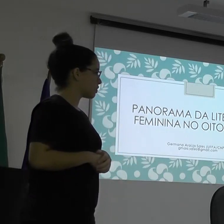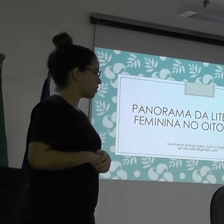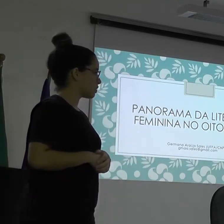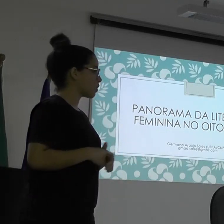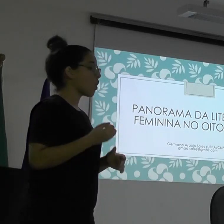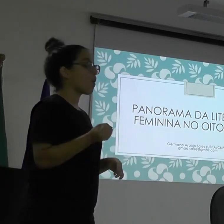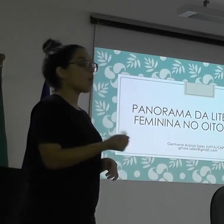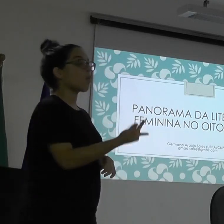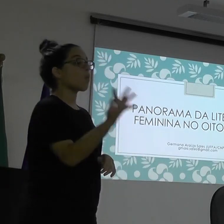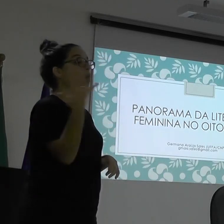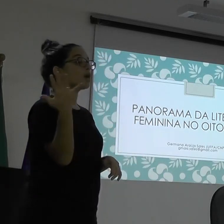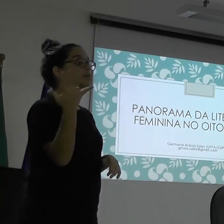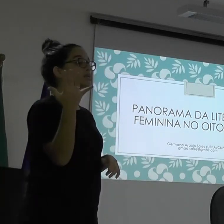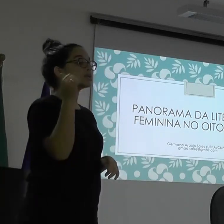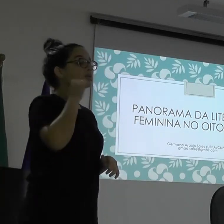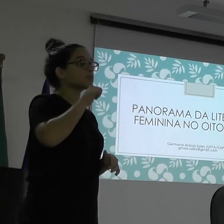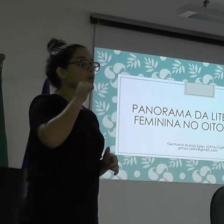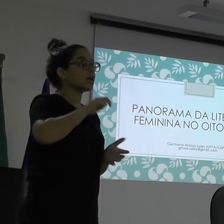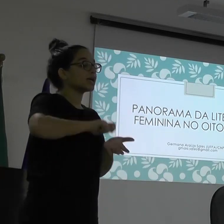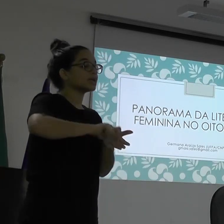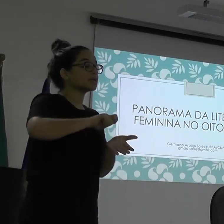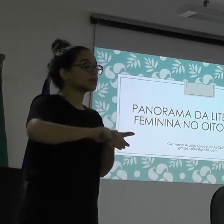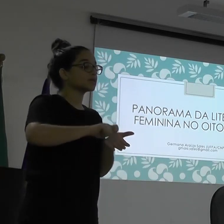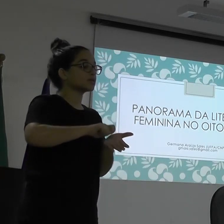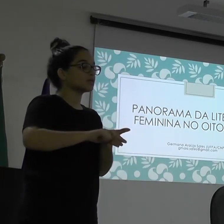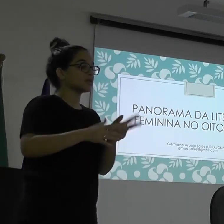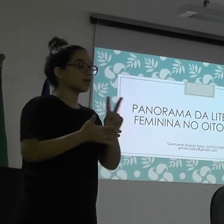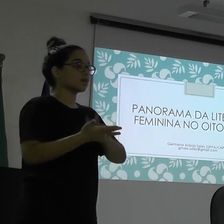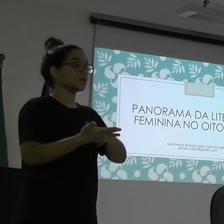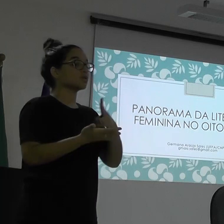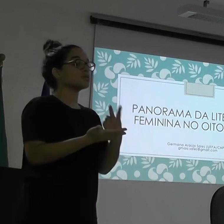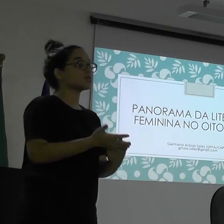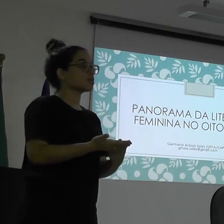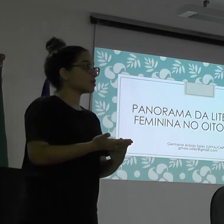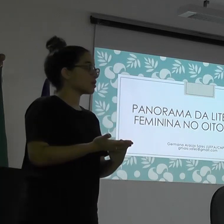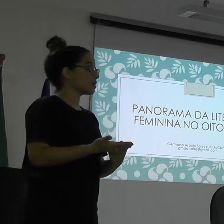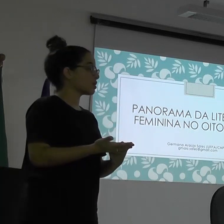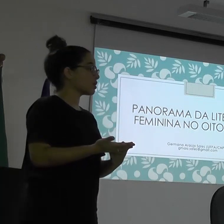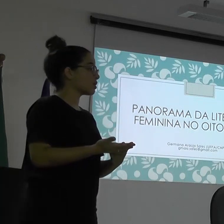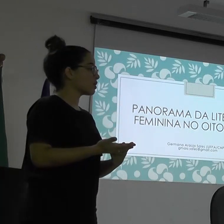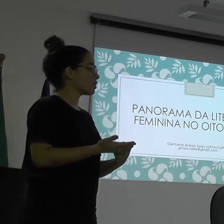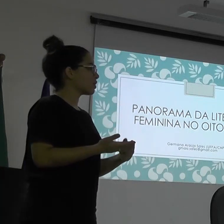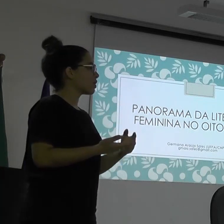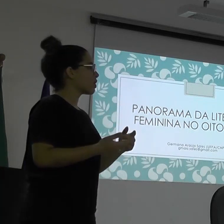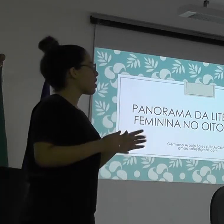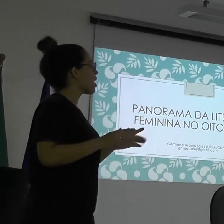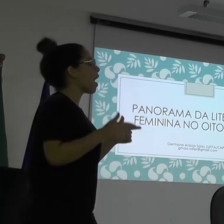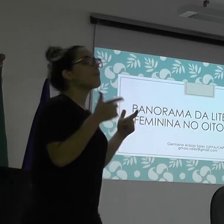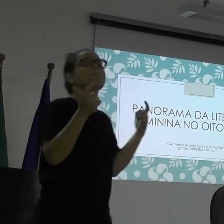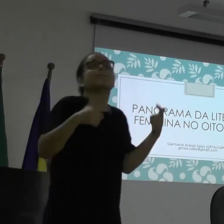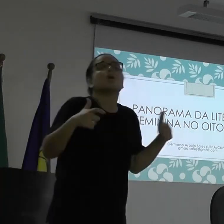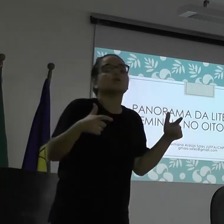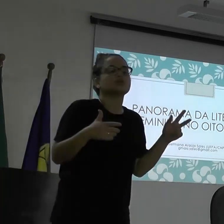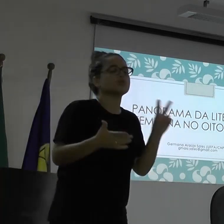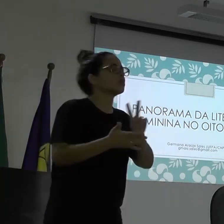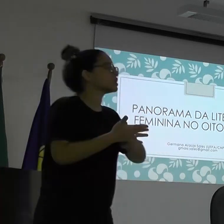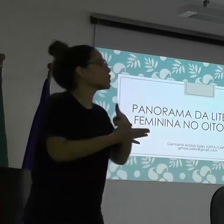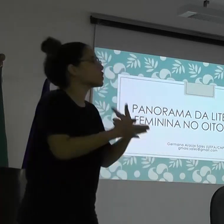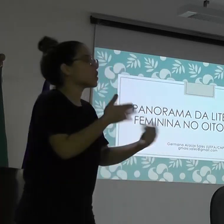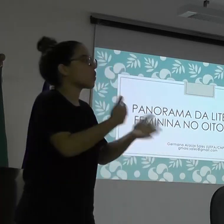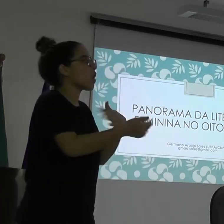Quantas dessas escritoras, as obras dessas escritoras foram traduzidas em outras línguas, seja coisa